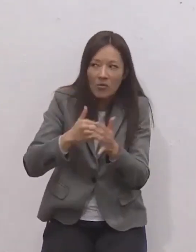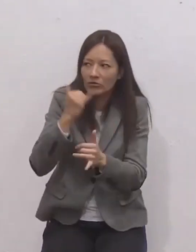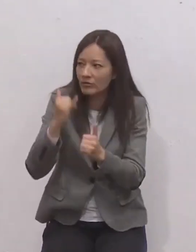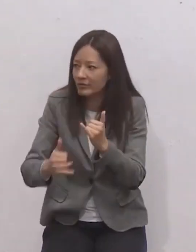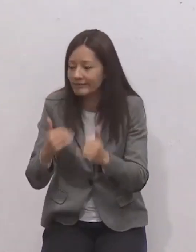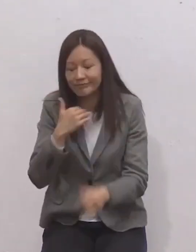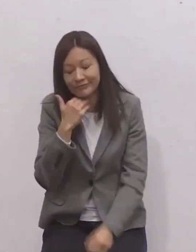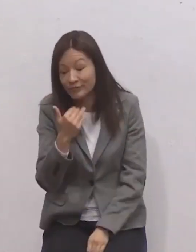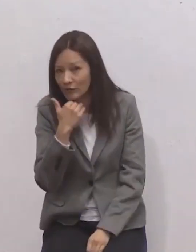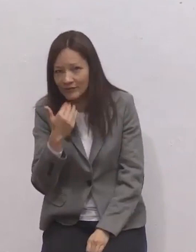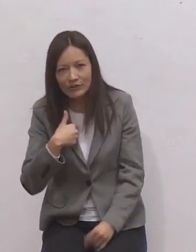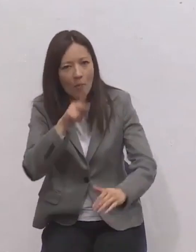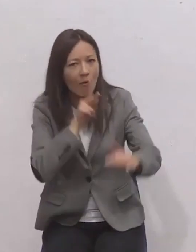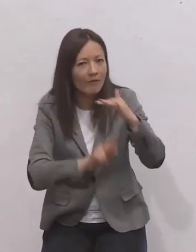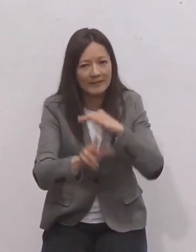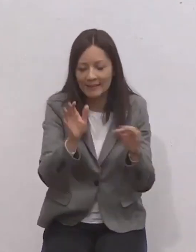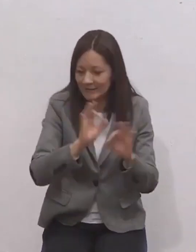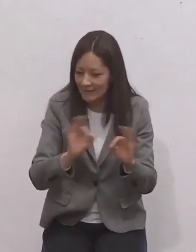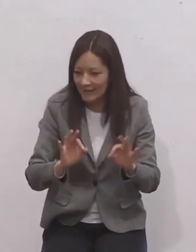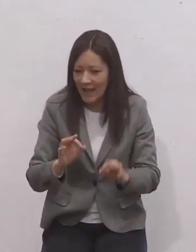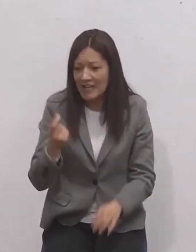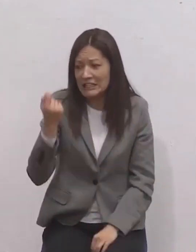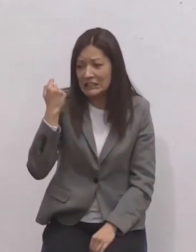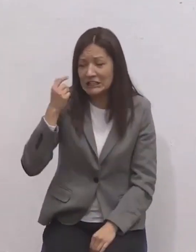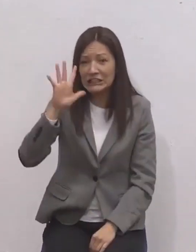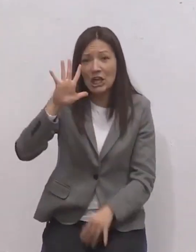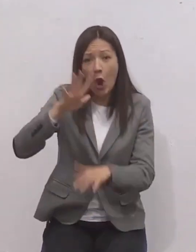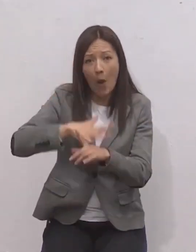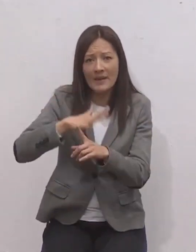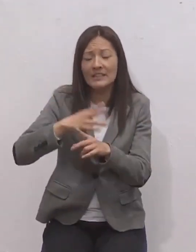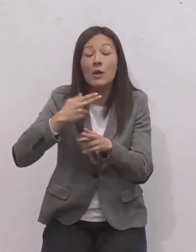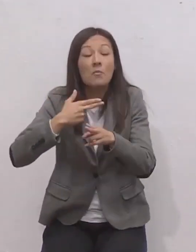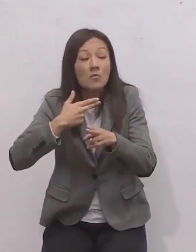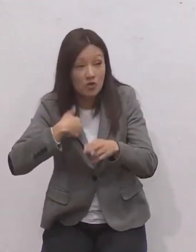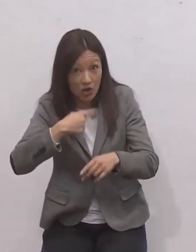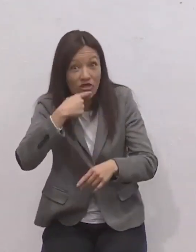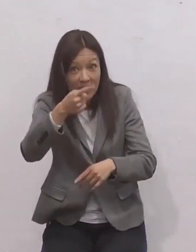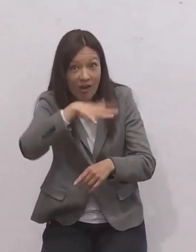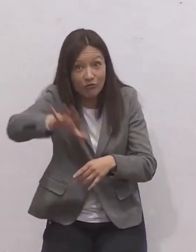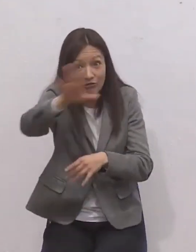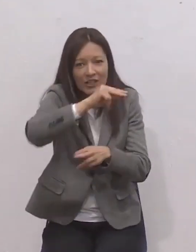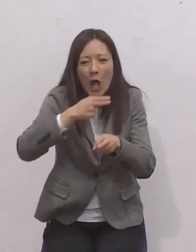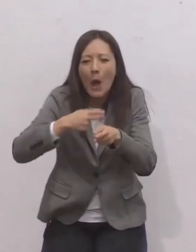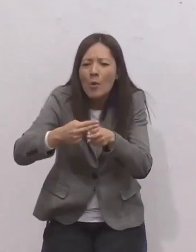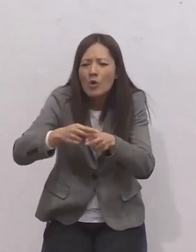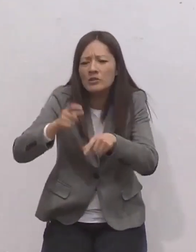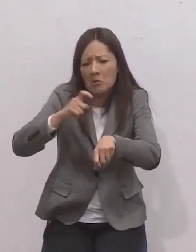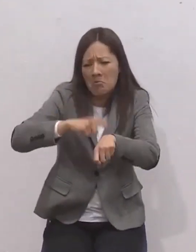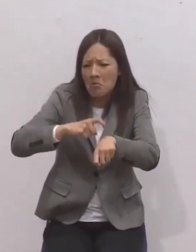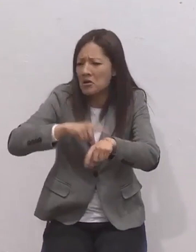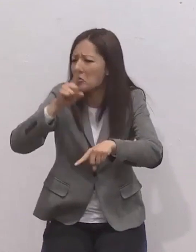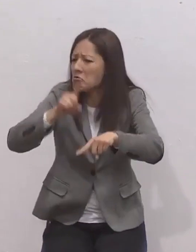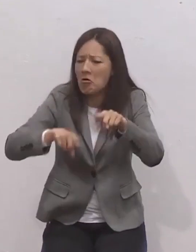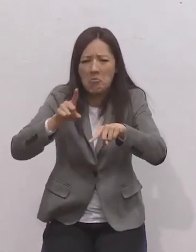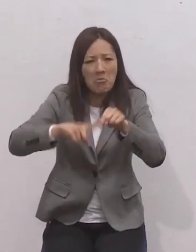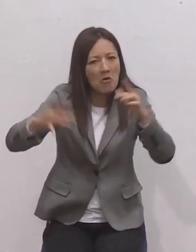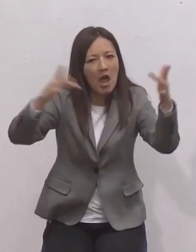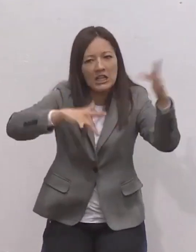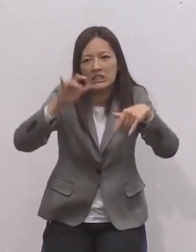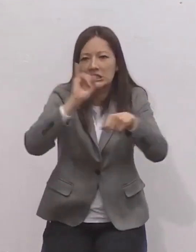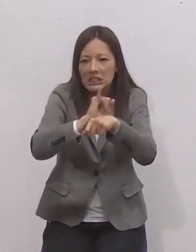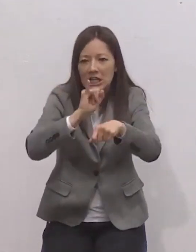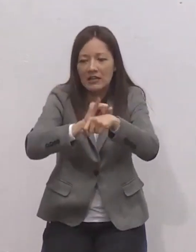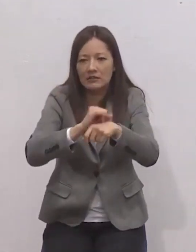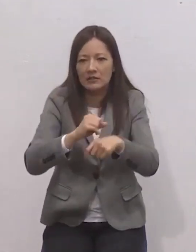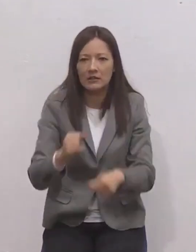no me atrevo a hablar como profeta. Porque hace 5 meses estaba diciendo, llegará el momento en que no podremos congregarnos y a los 5 meses ya no nos